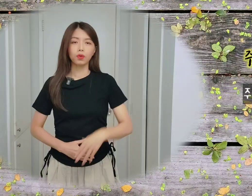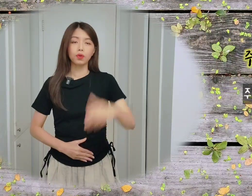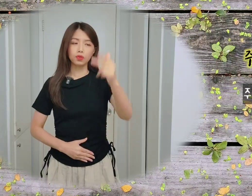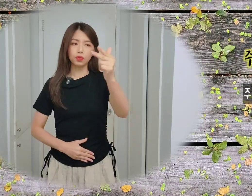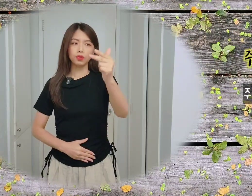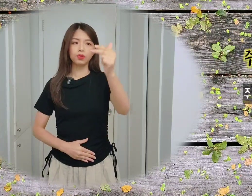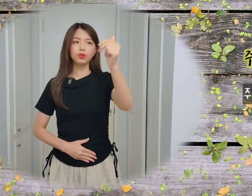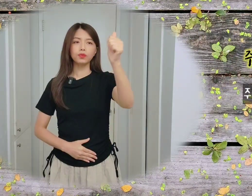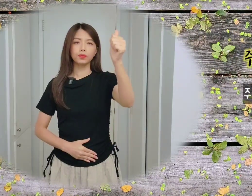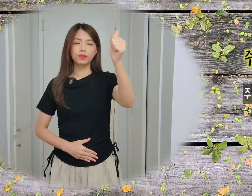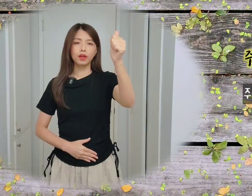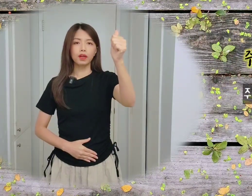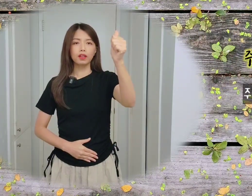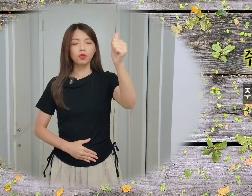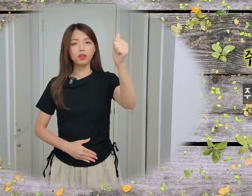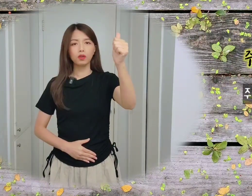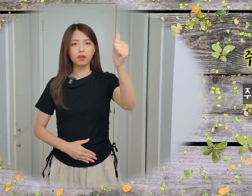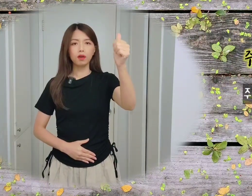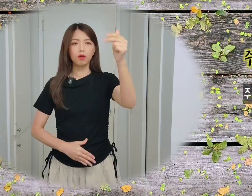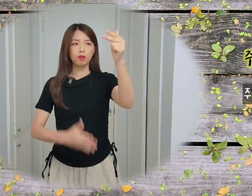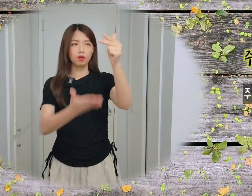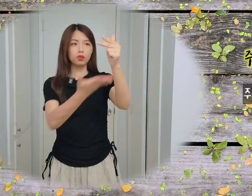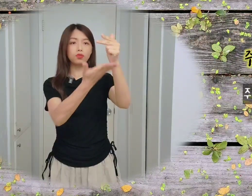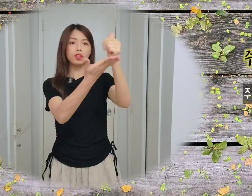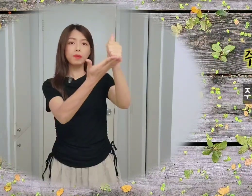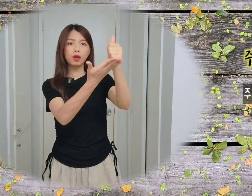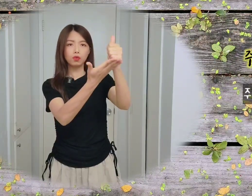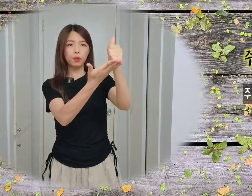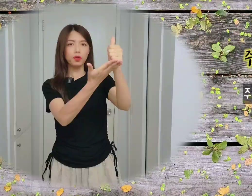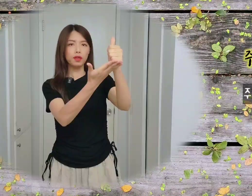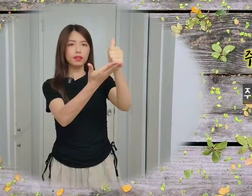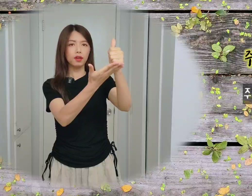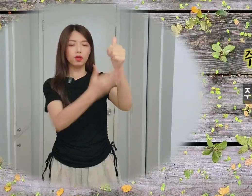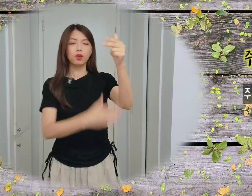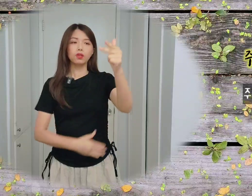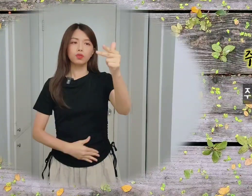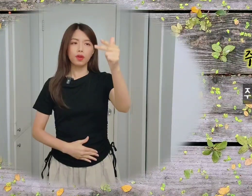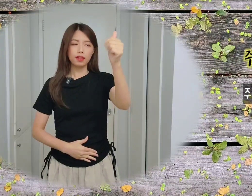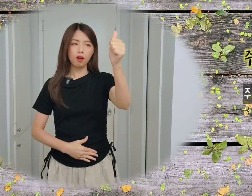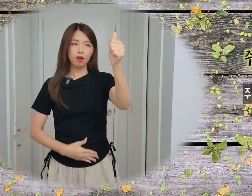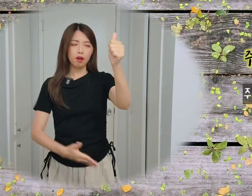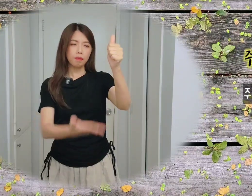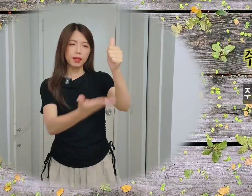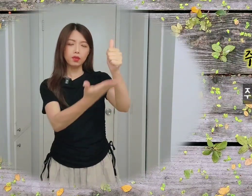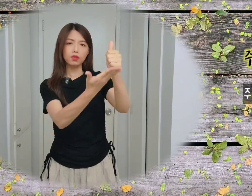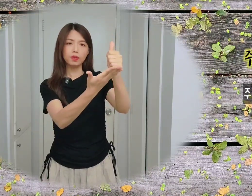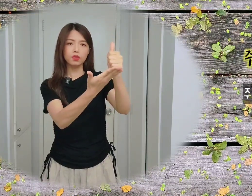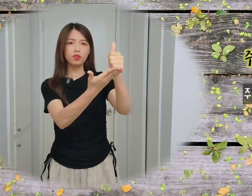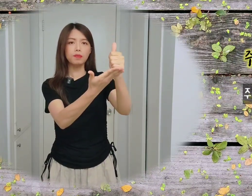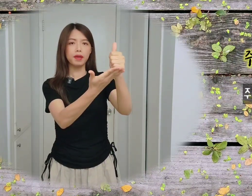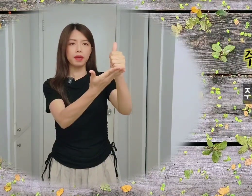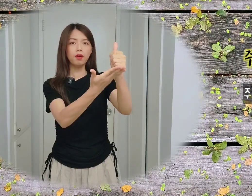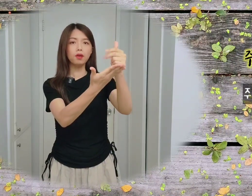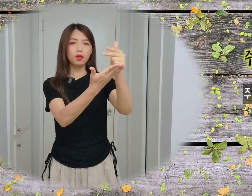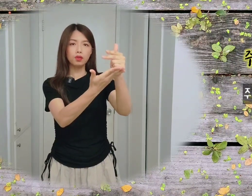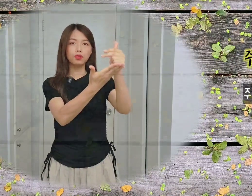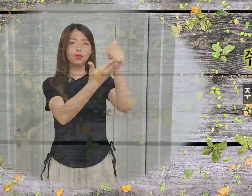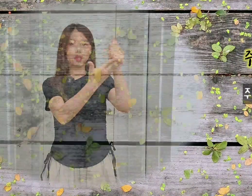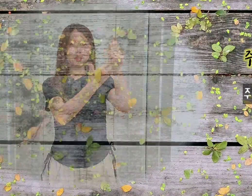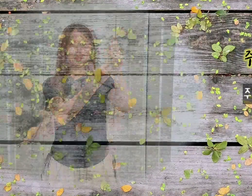못했고, 주. 저는 여기서 주님이라고 표현을 했어요. 주에서 받쳐주시면